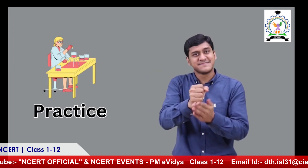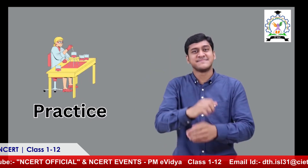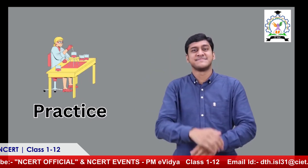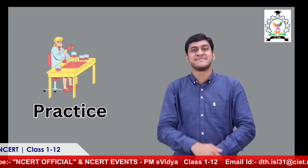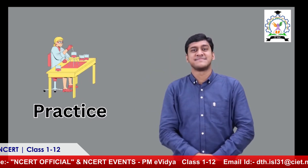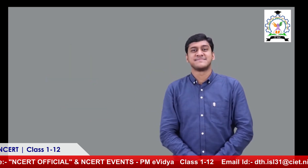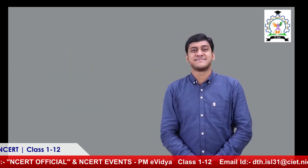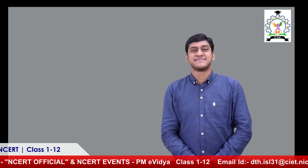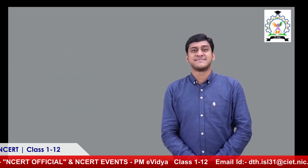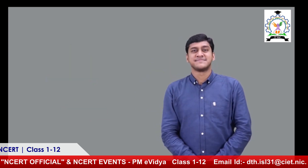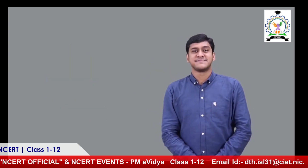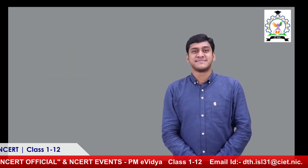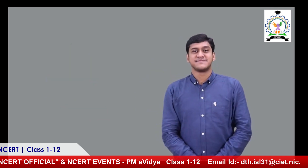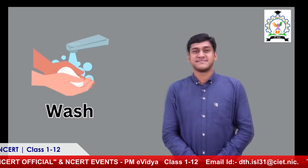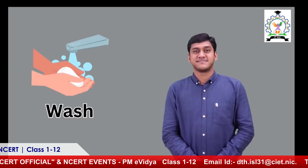प्रयास करना,